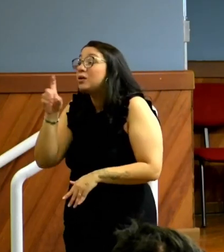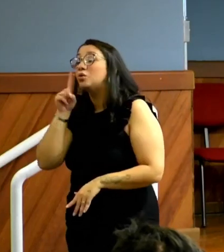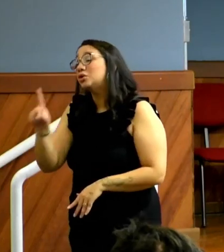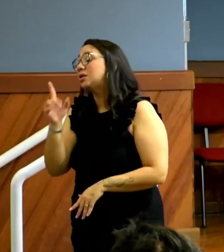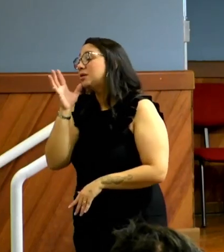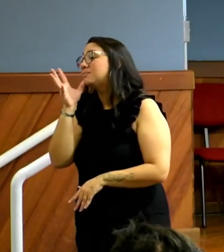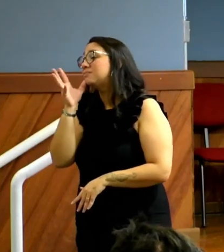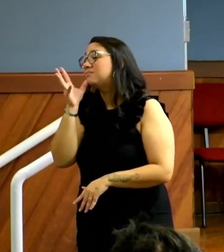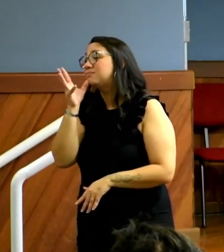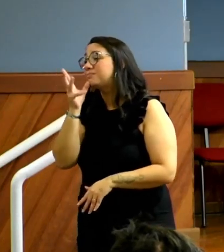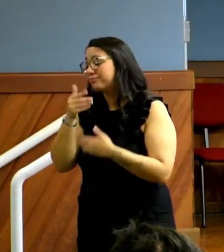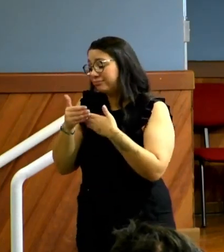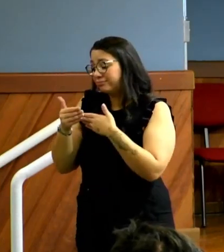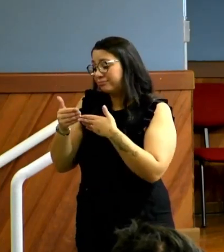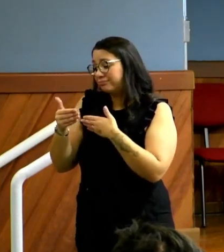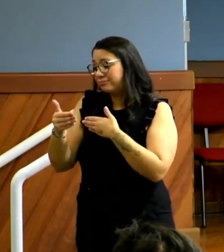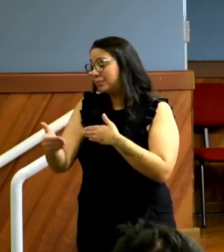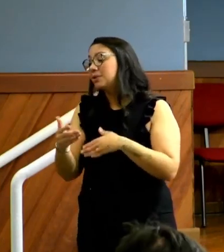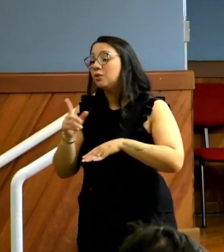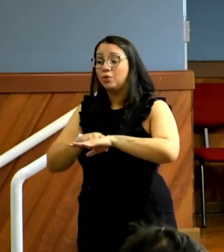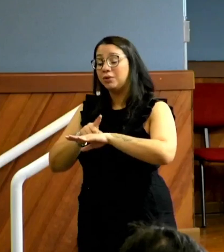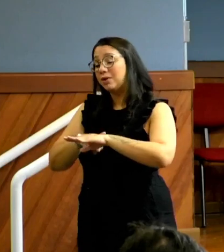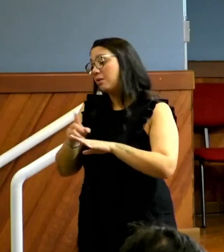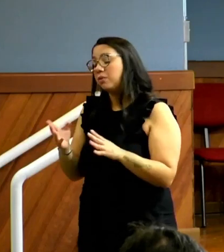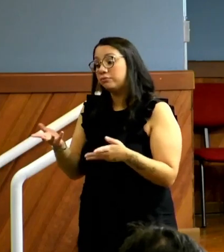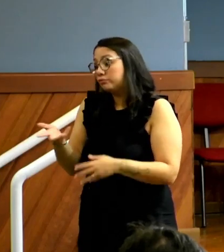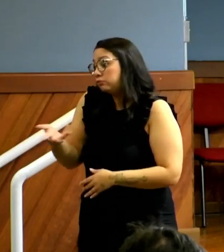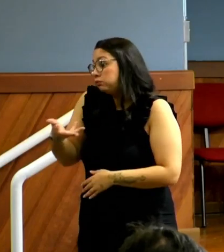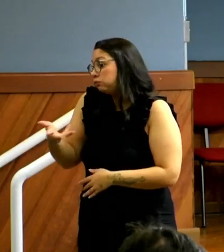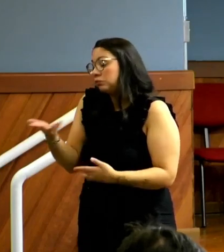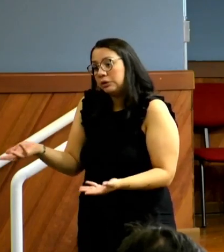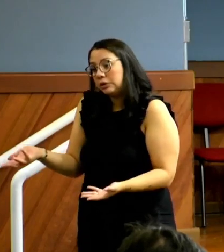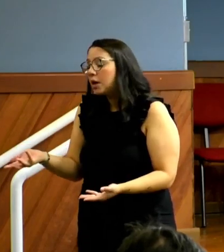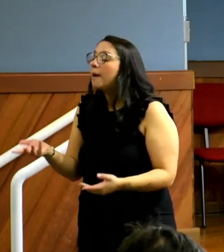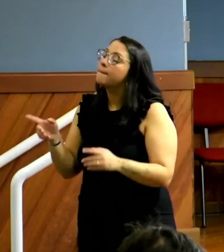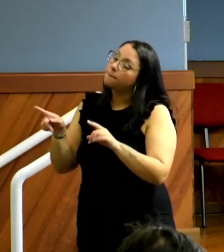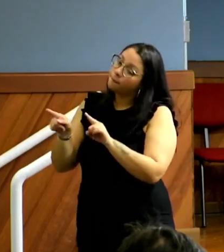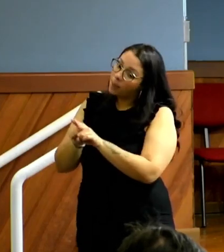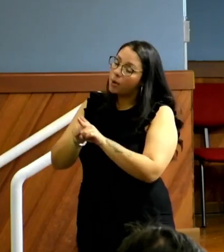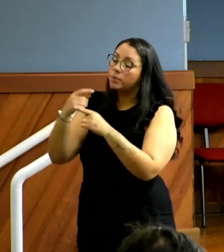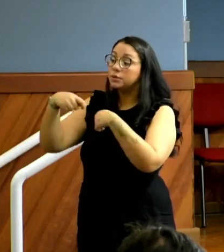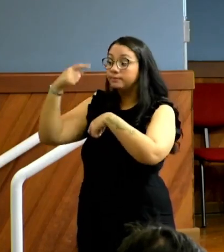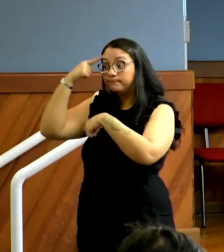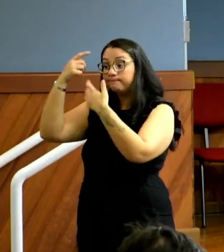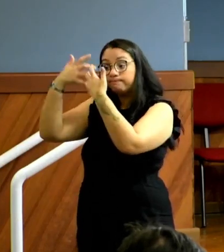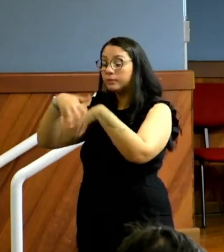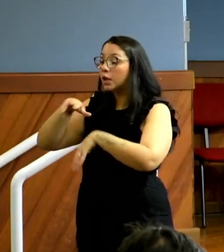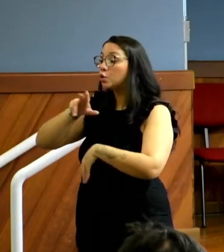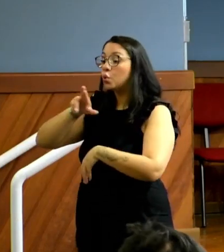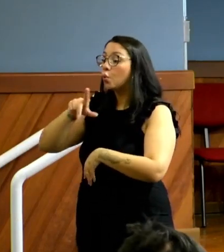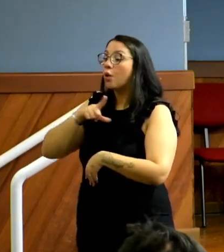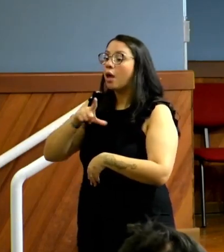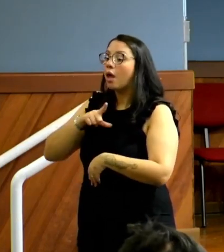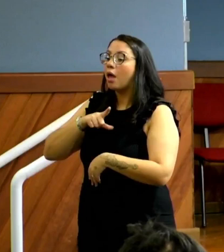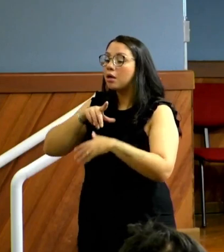E, assim, o nosso tempo não é. Então, não é esse. Então, o que é importante? Pensar também que a conservação ela não precisa ser